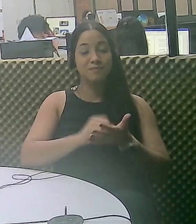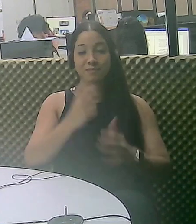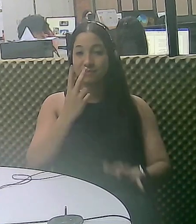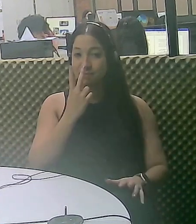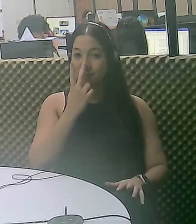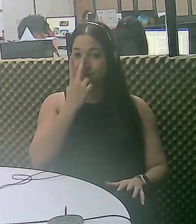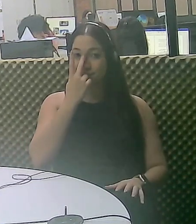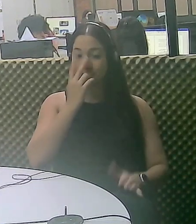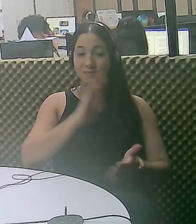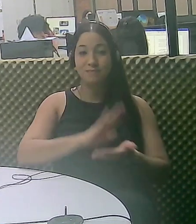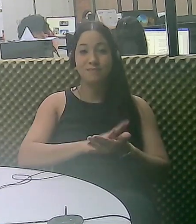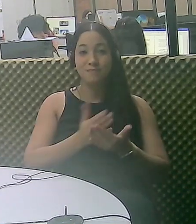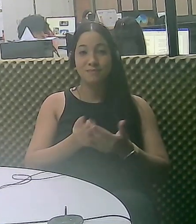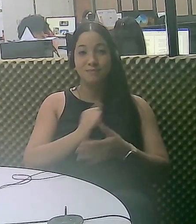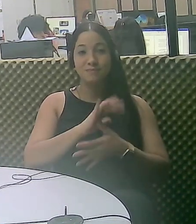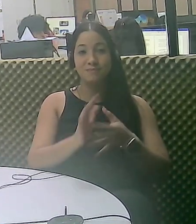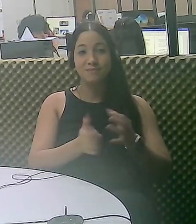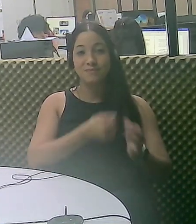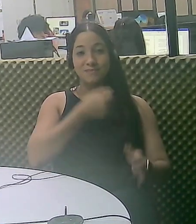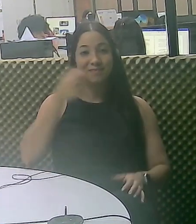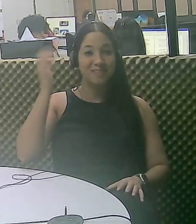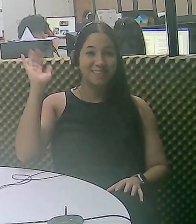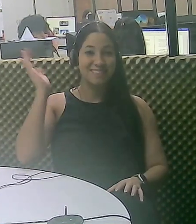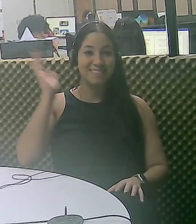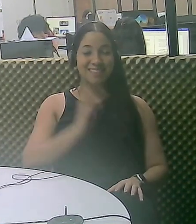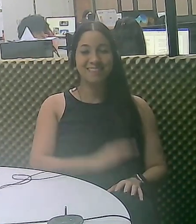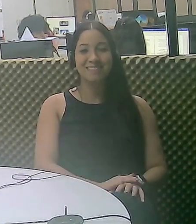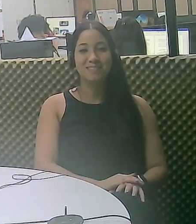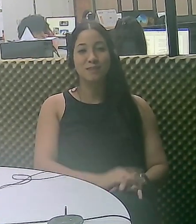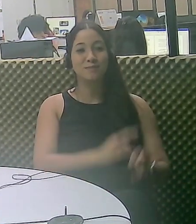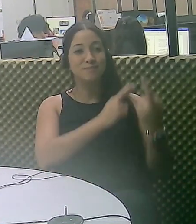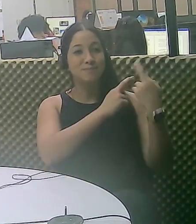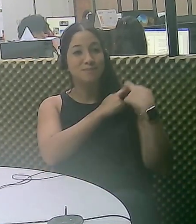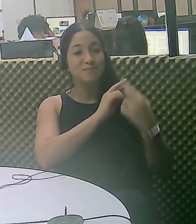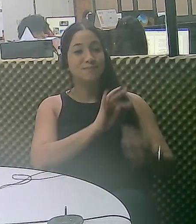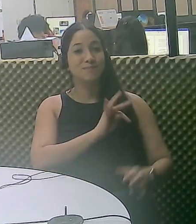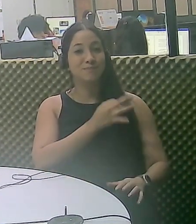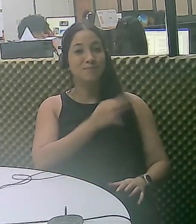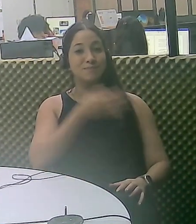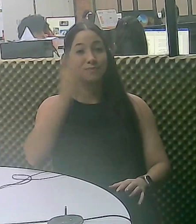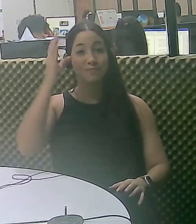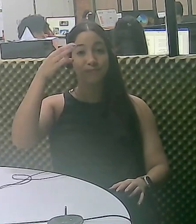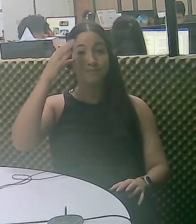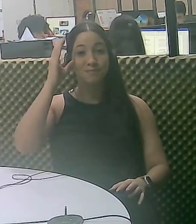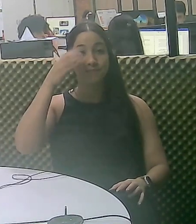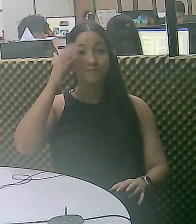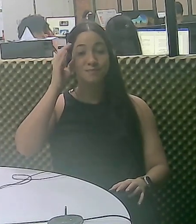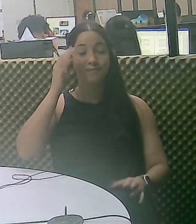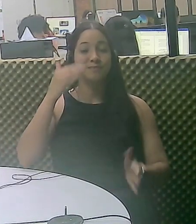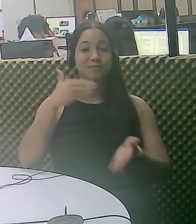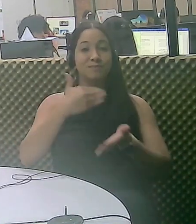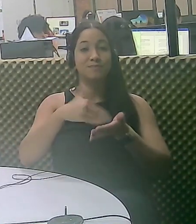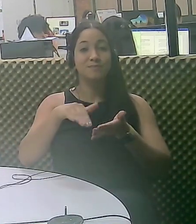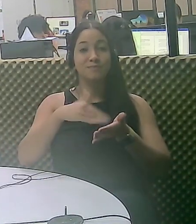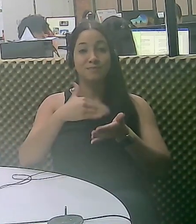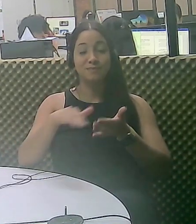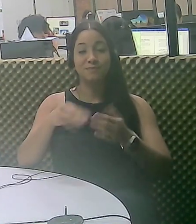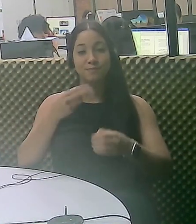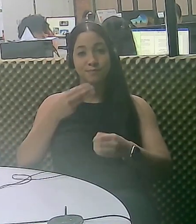minha, Vanessa Gianotti. Tradução em Libras, Amanda Valentim. Responsável técnico, Cristiano